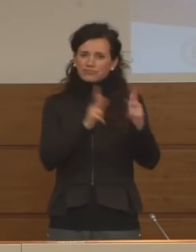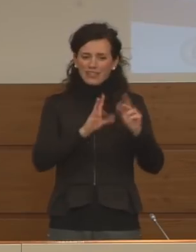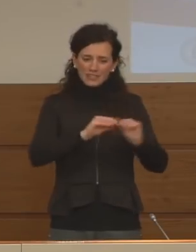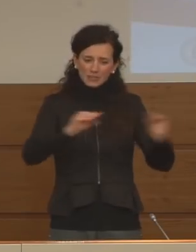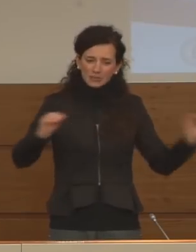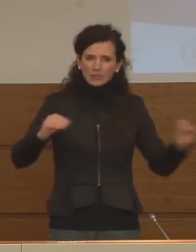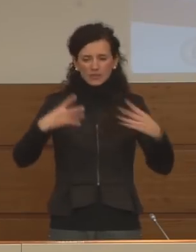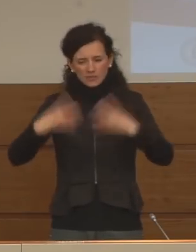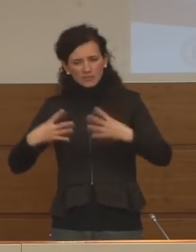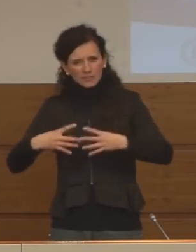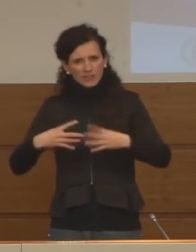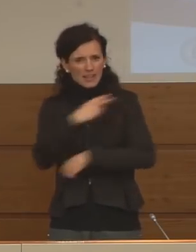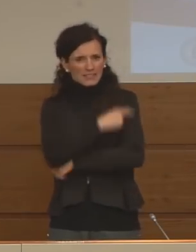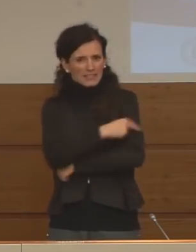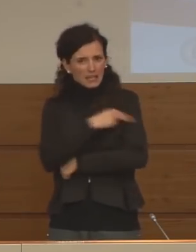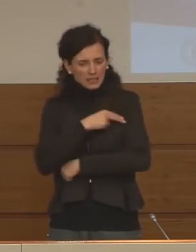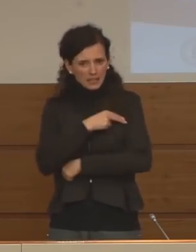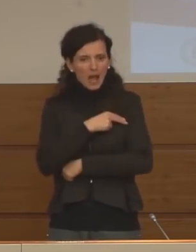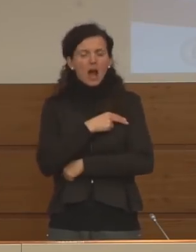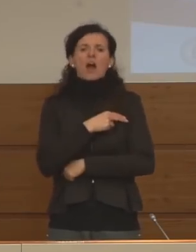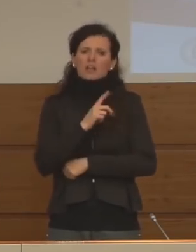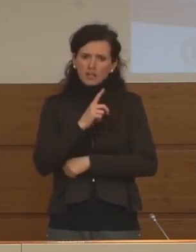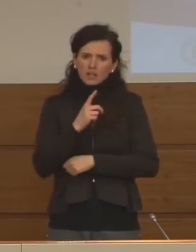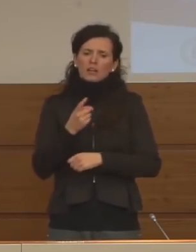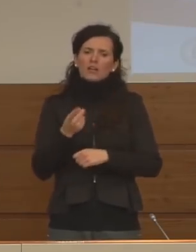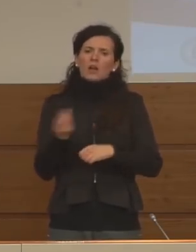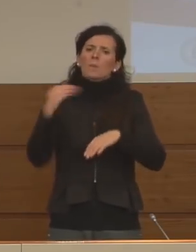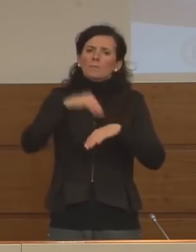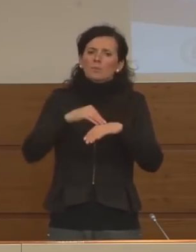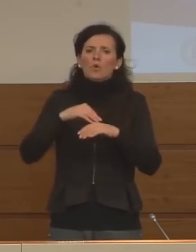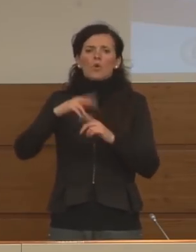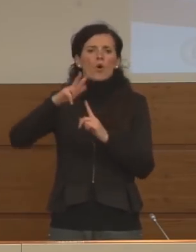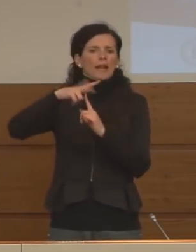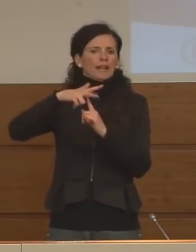e apparecchiature ma anche gli elicotteri